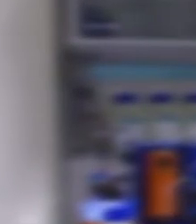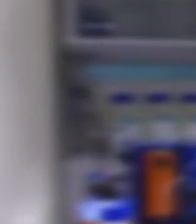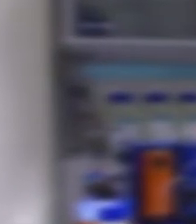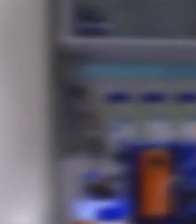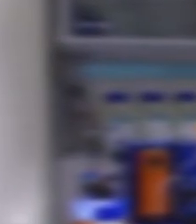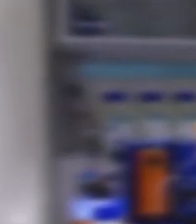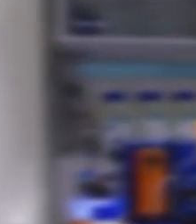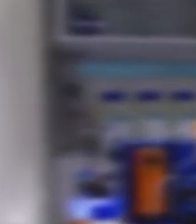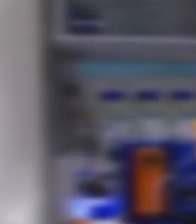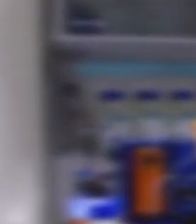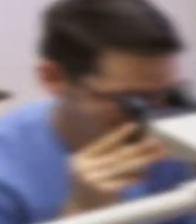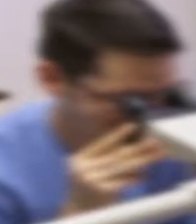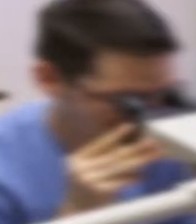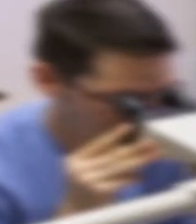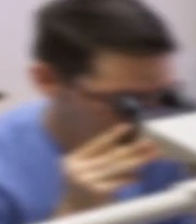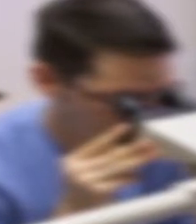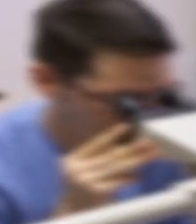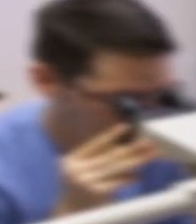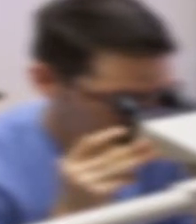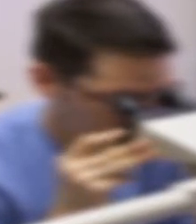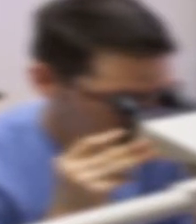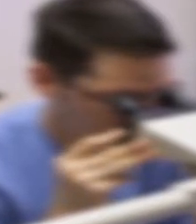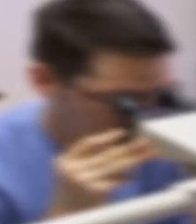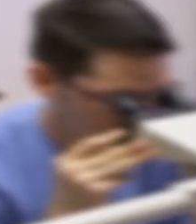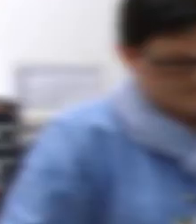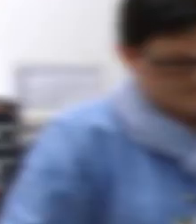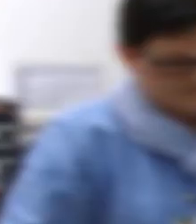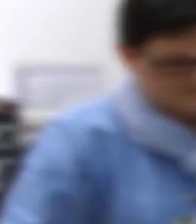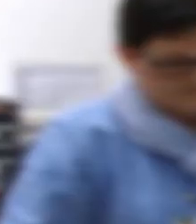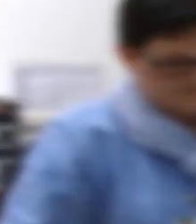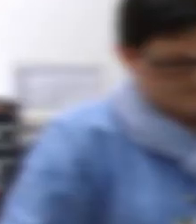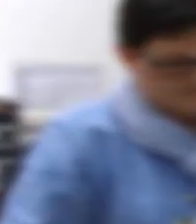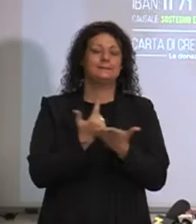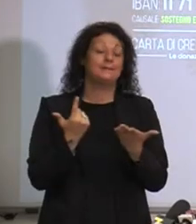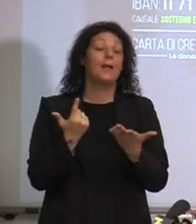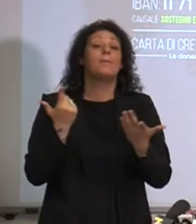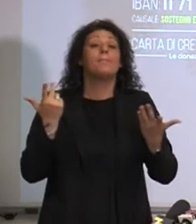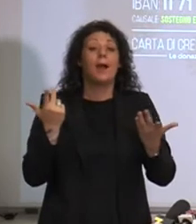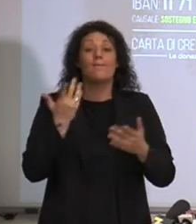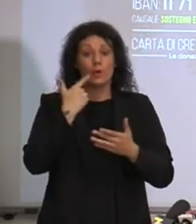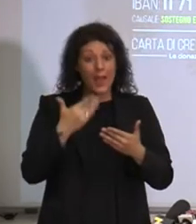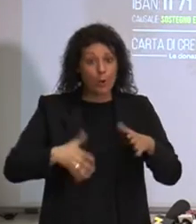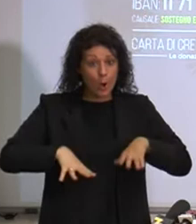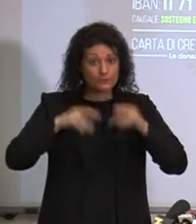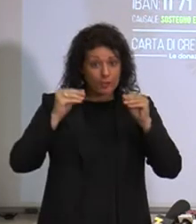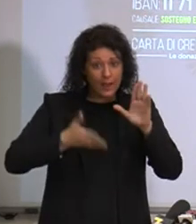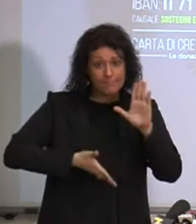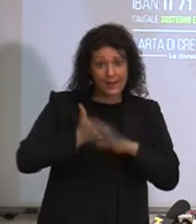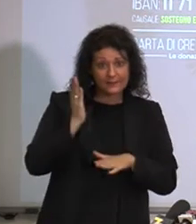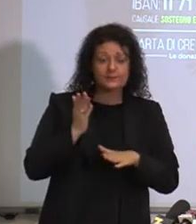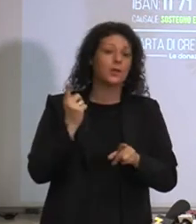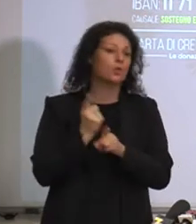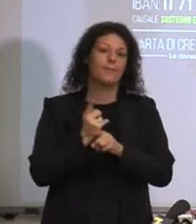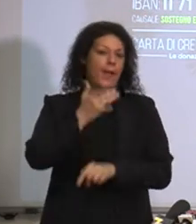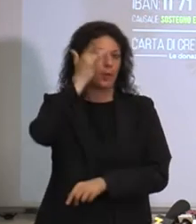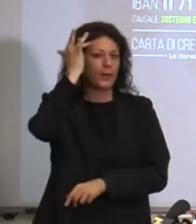essere sospese le decretazioni, ma come detto, occorrerà sempre mantenere la guardia alta. Questa è la fase, come l'abbiamo definita, della